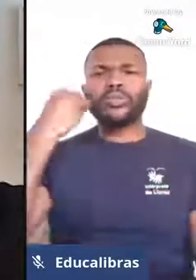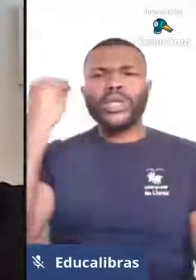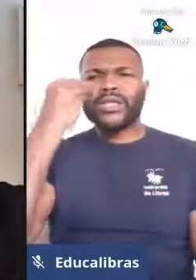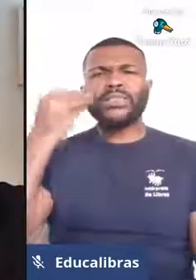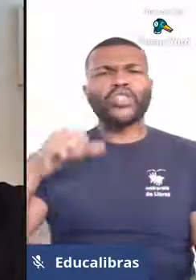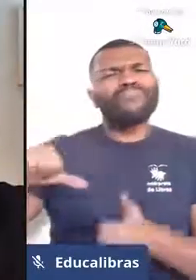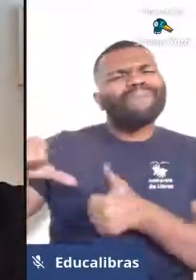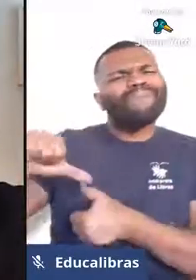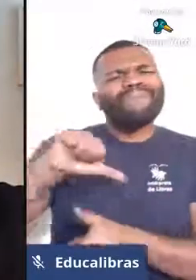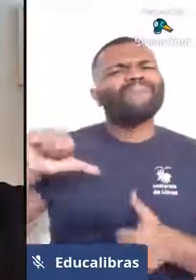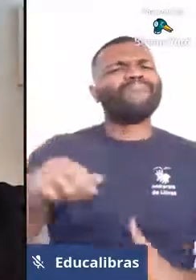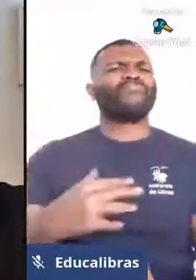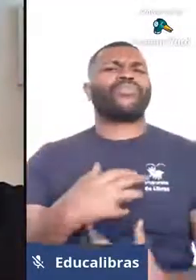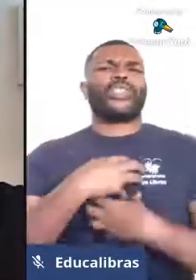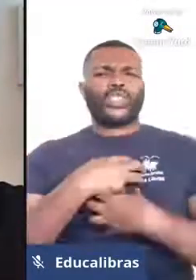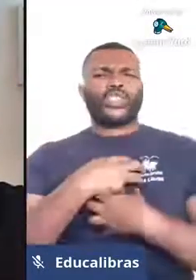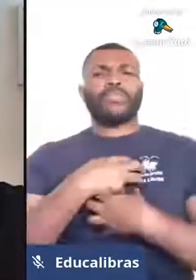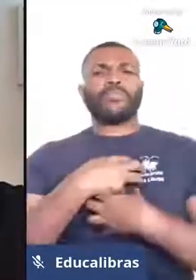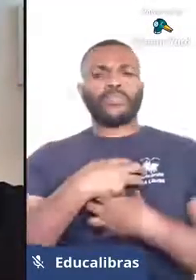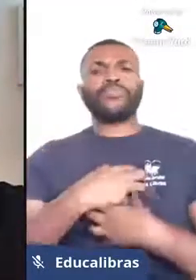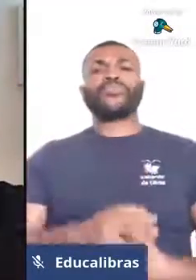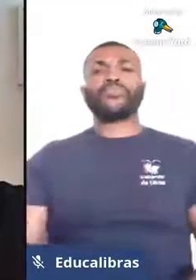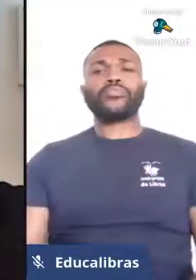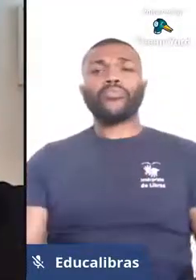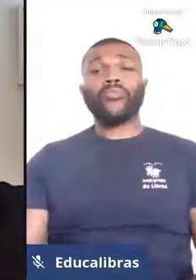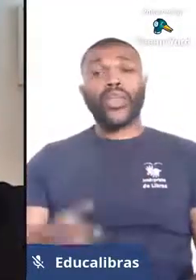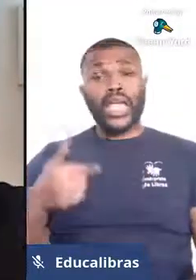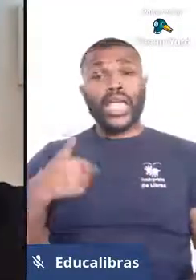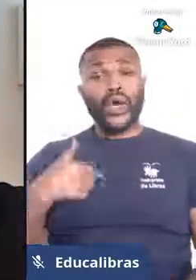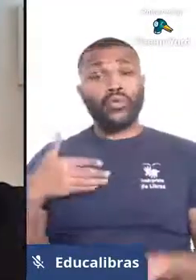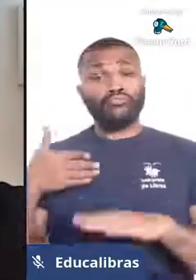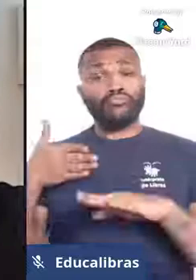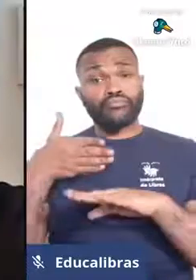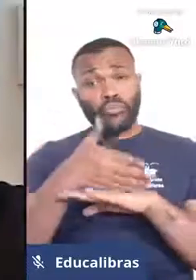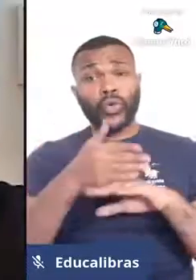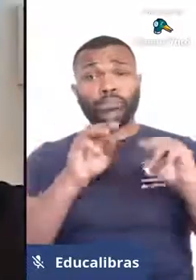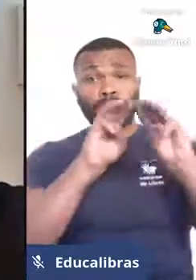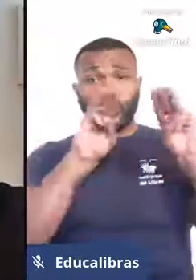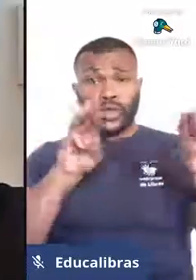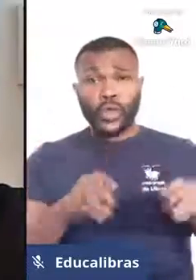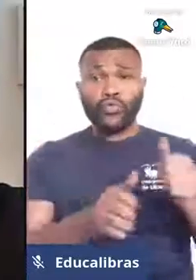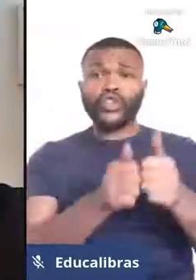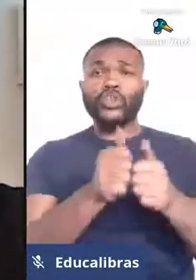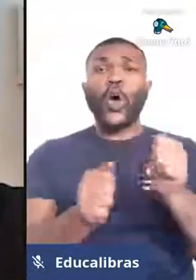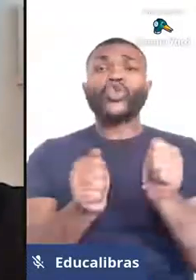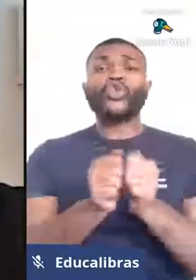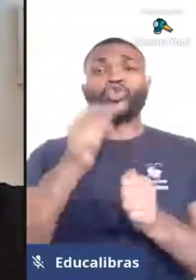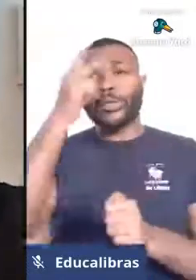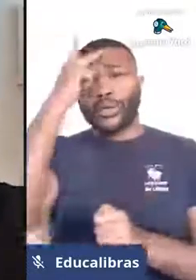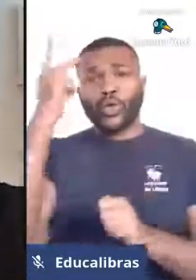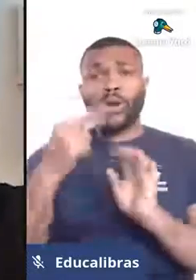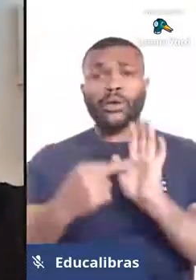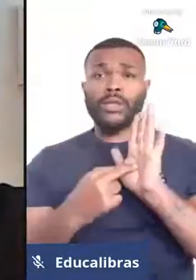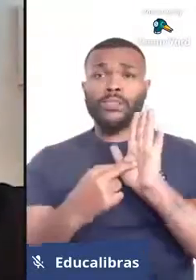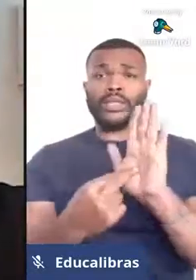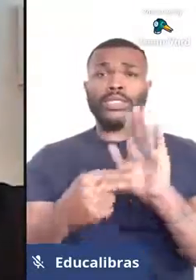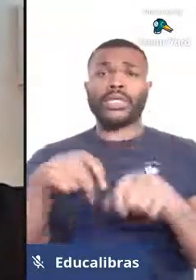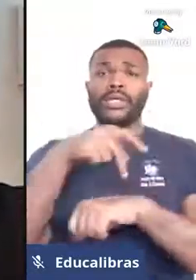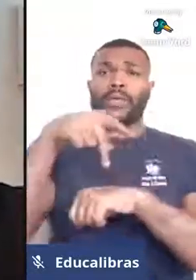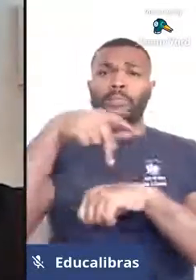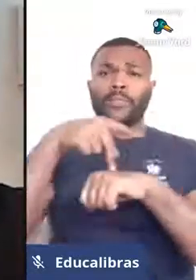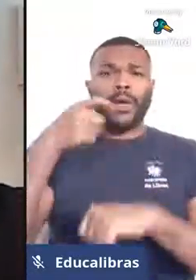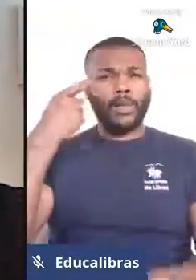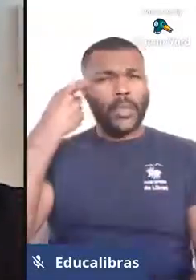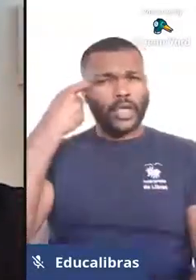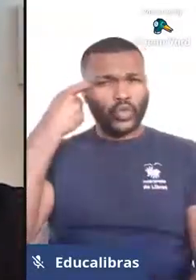tive recentemente no Museu do Futebol recebendo o cônsul do México, né? Eu lembro que a gente estava... achei um